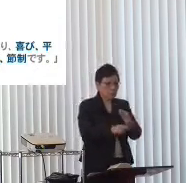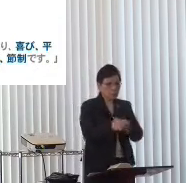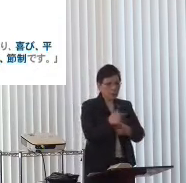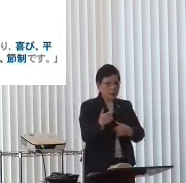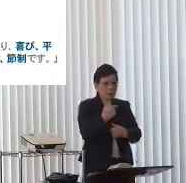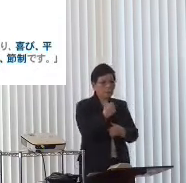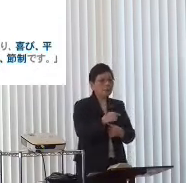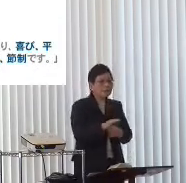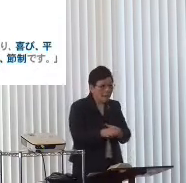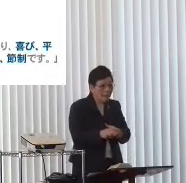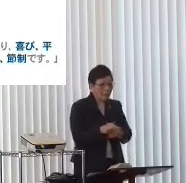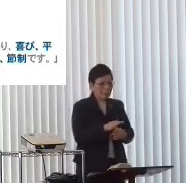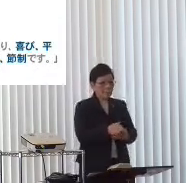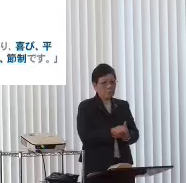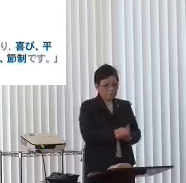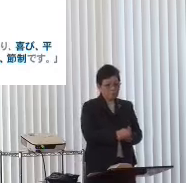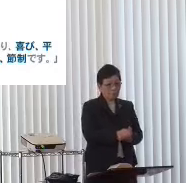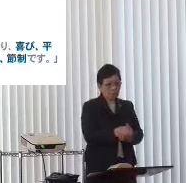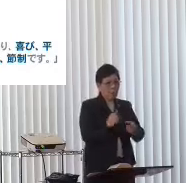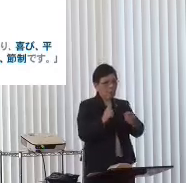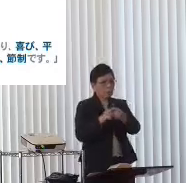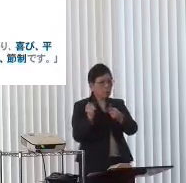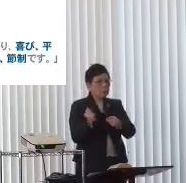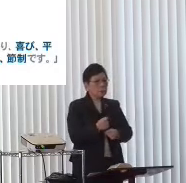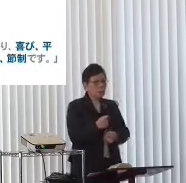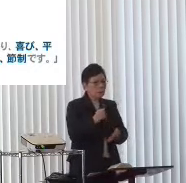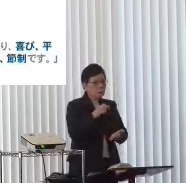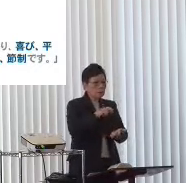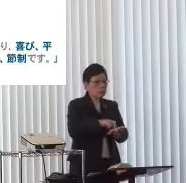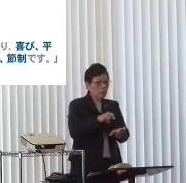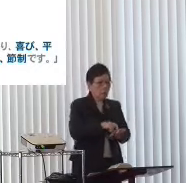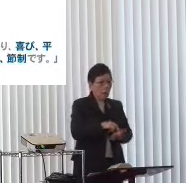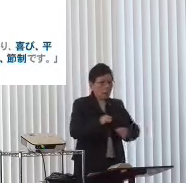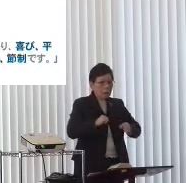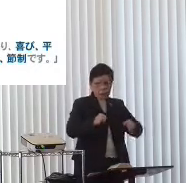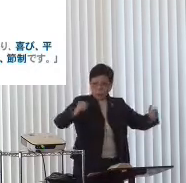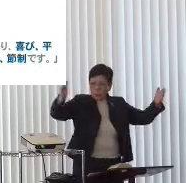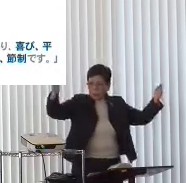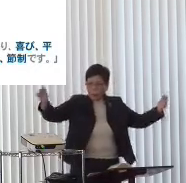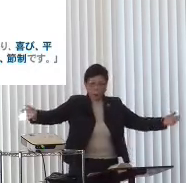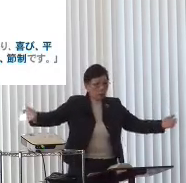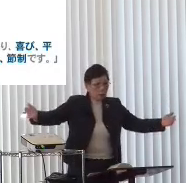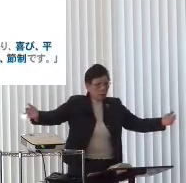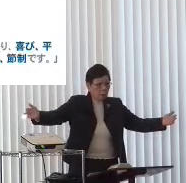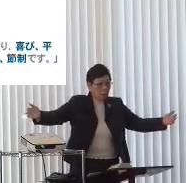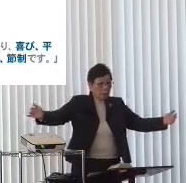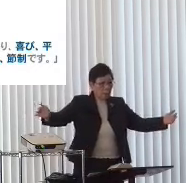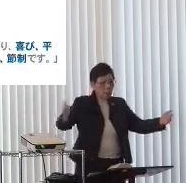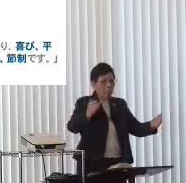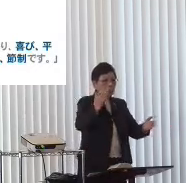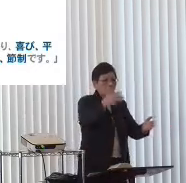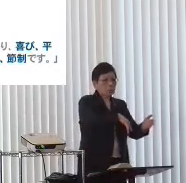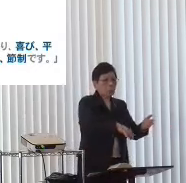ですね。クリスチャンは生きている間ずっと成熟し続けるものです。